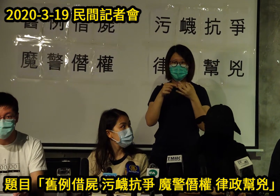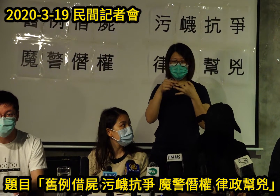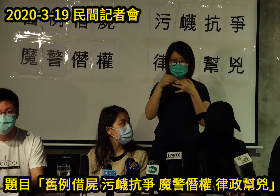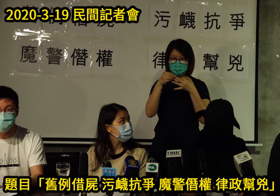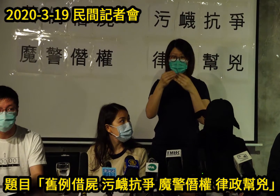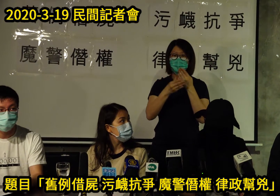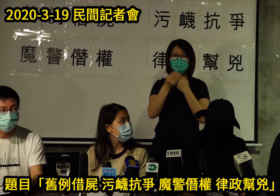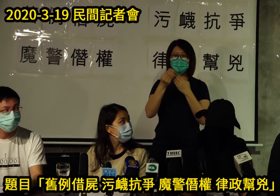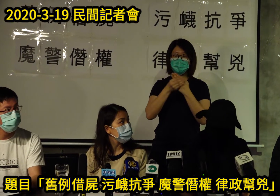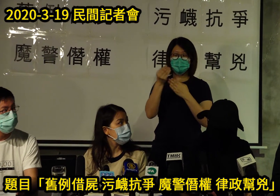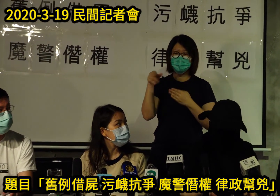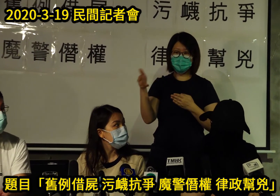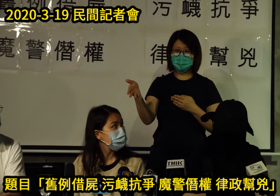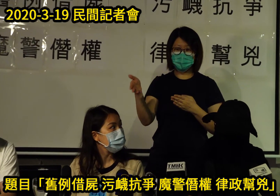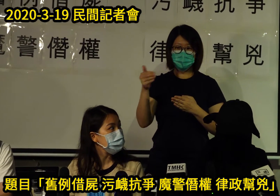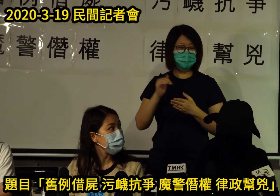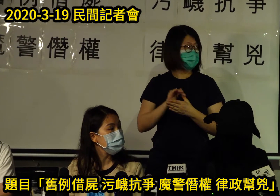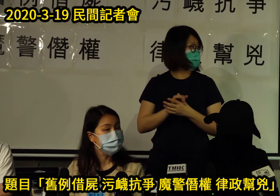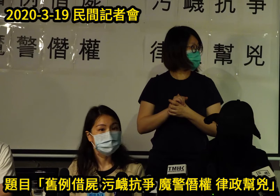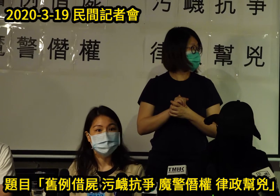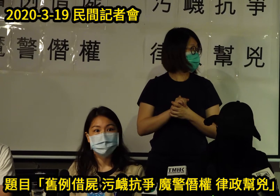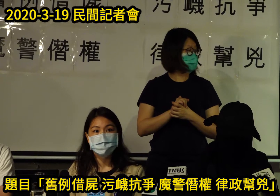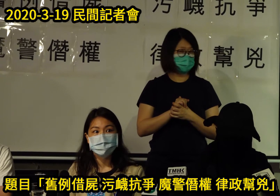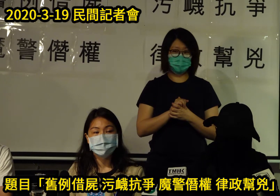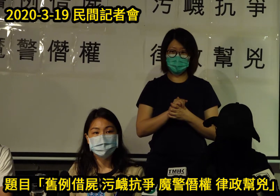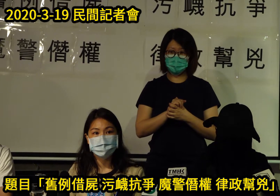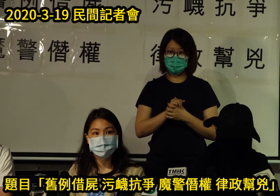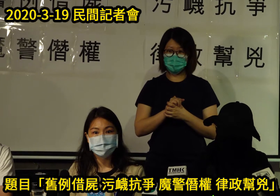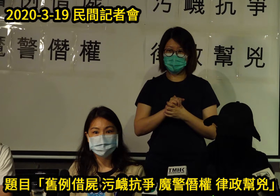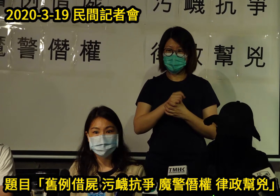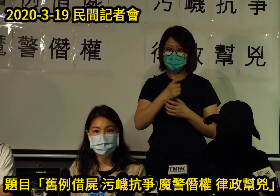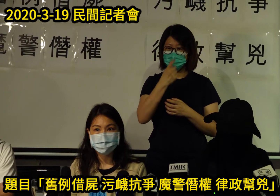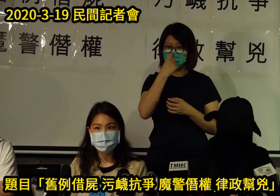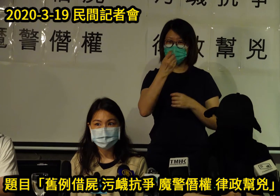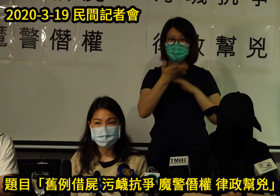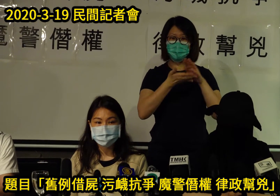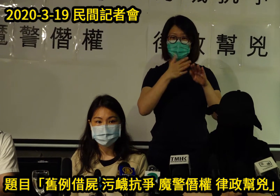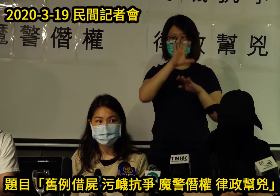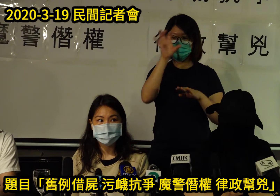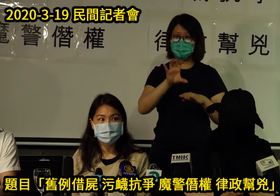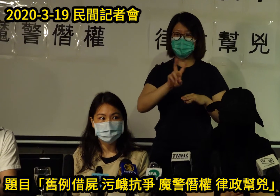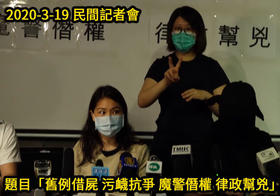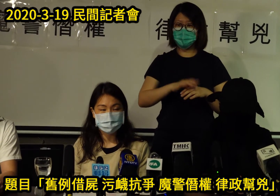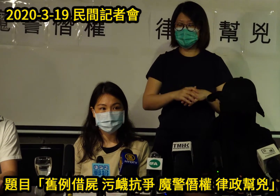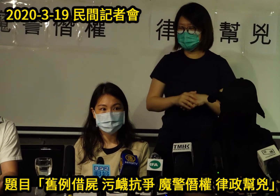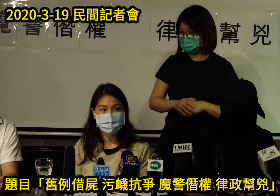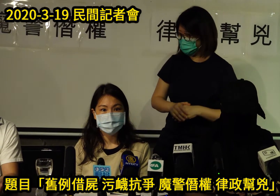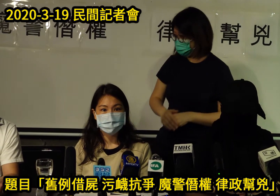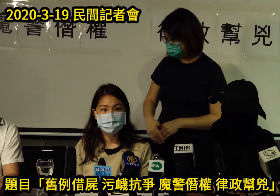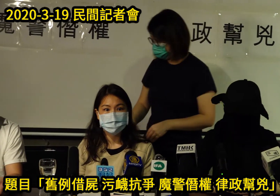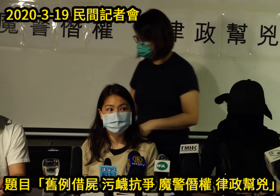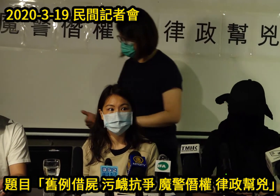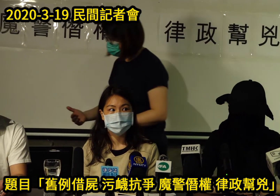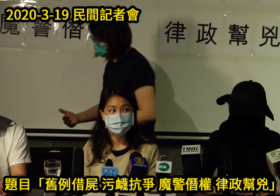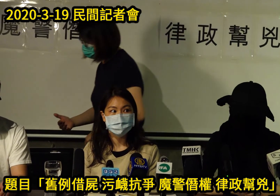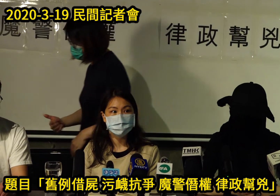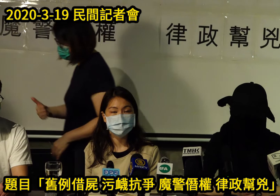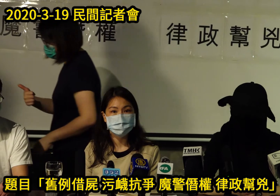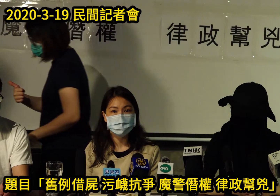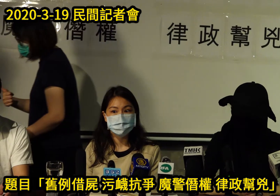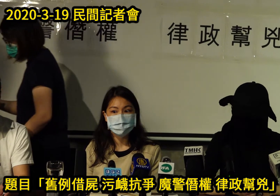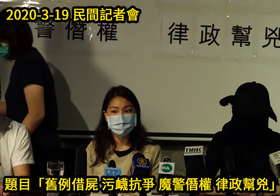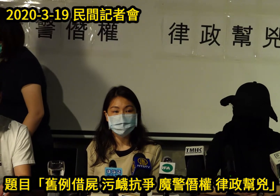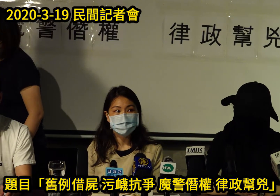會有我們的主持人 香港人財政檢察主人 女主持人我們